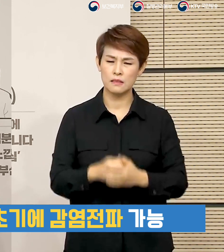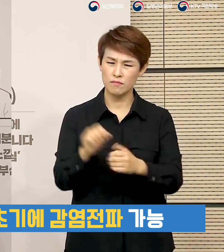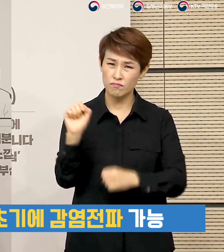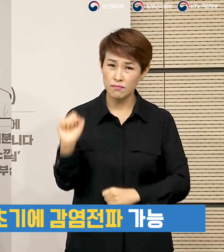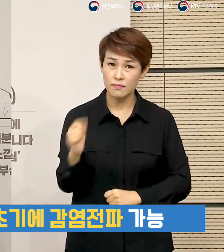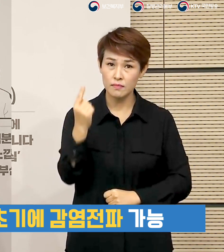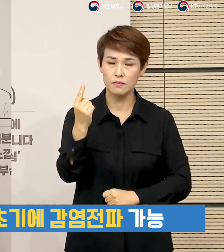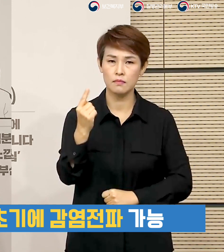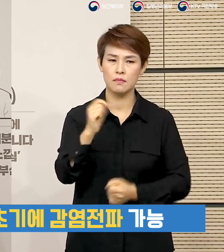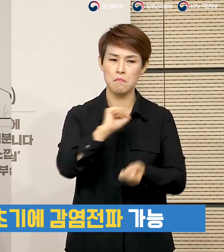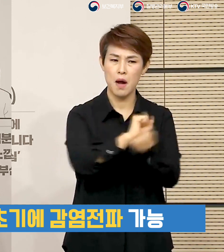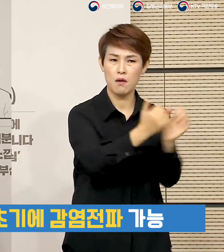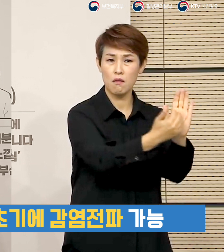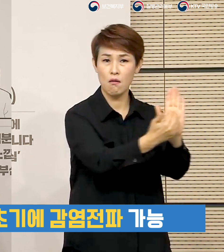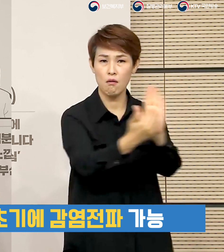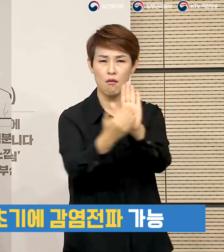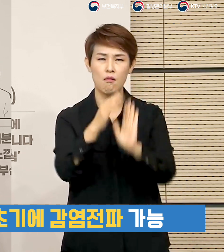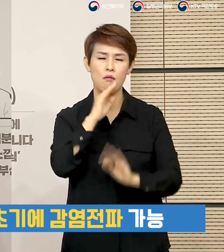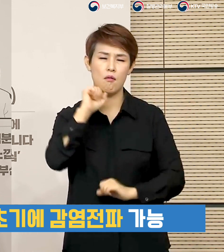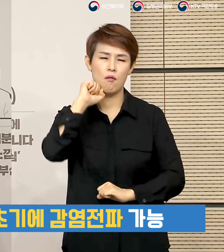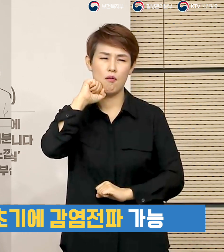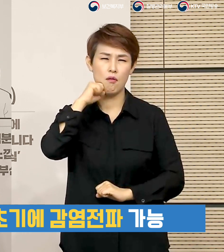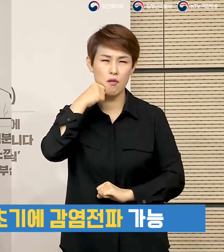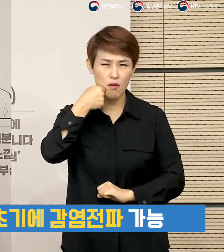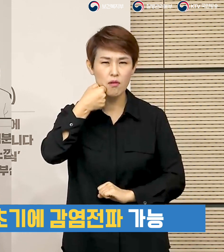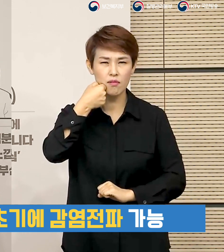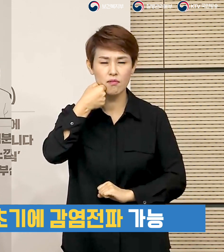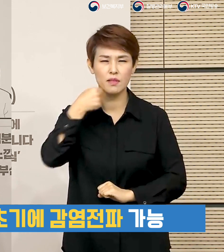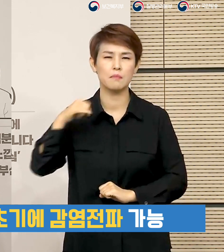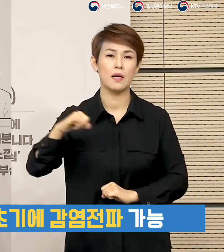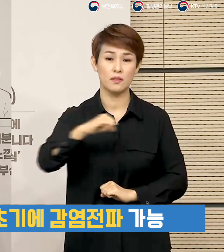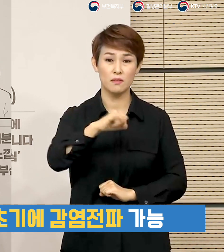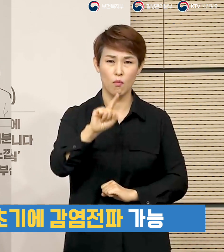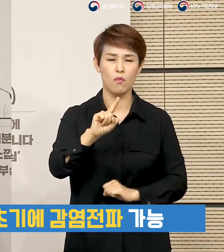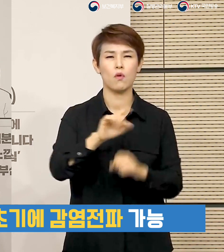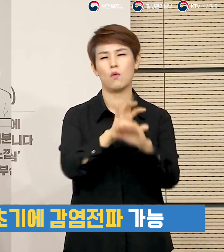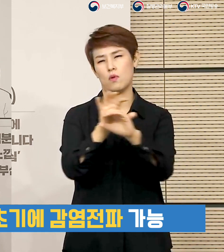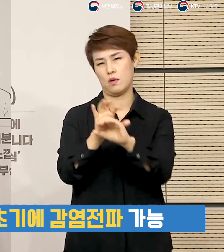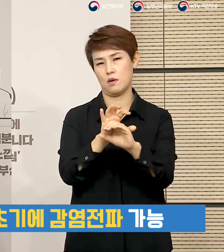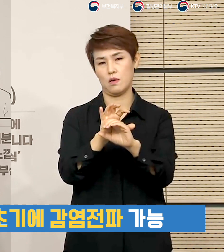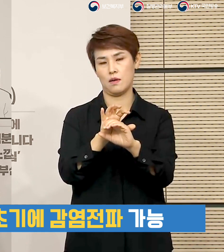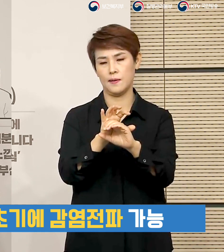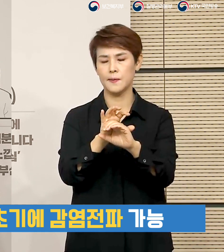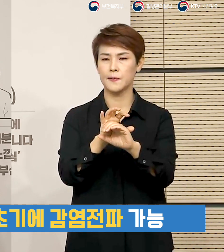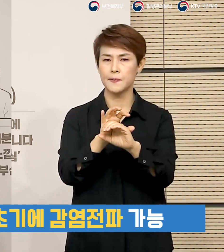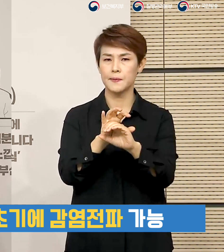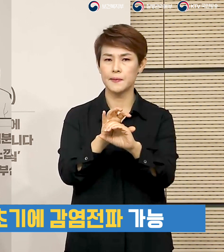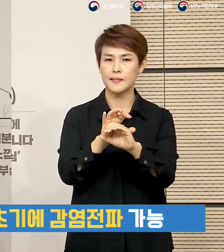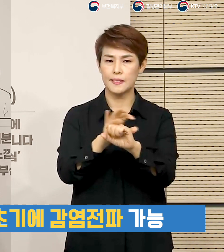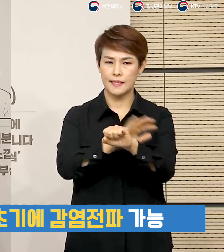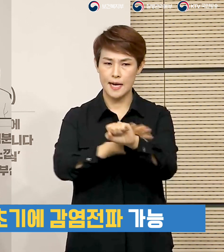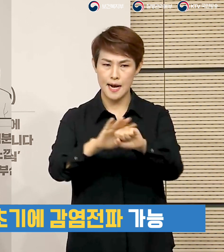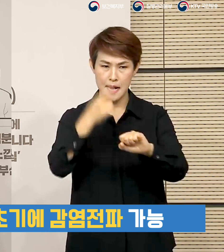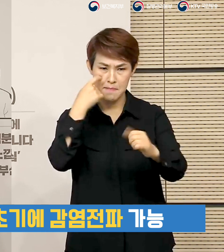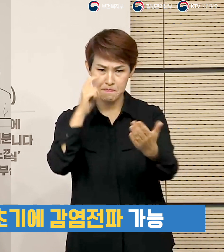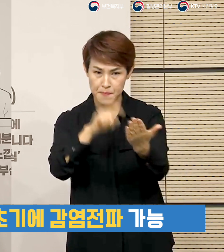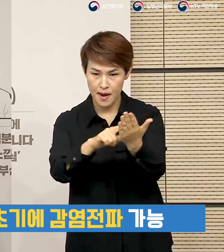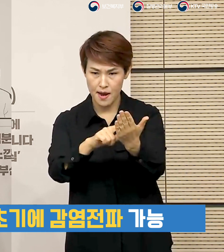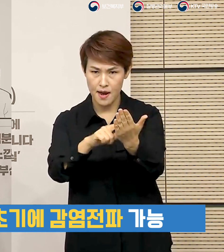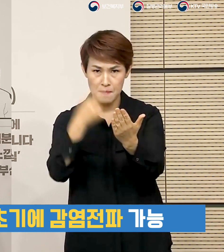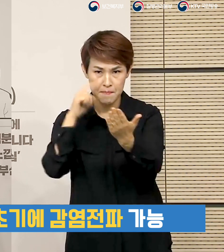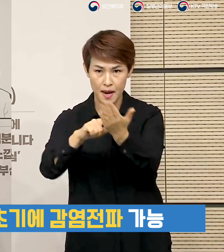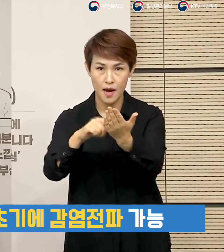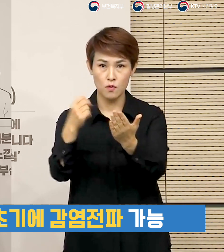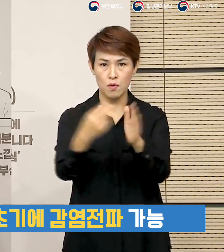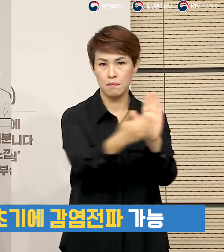때문에 방역으로서는 가장 어려운 바이러스이기도 합니다. 따라서 이것을 효과적으로 찾아낼 수 있는 또는